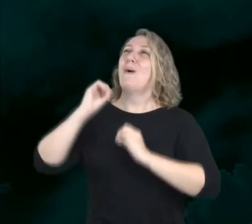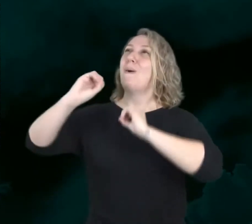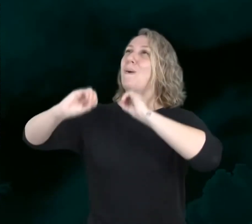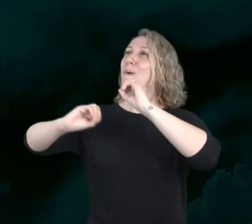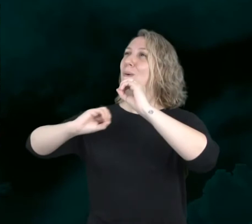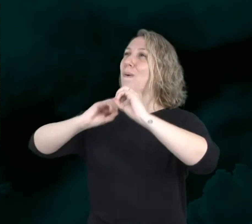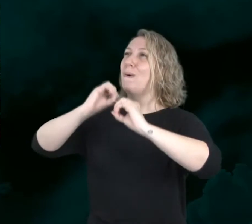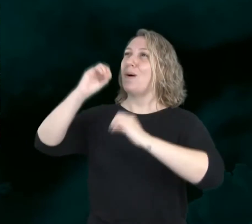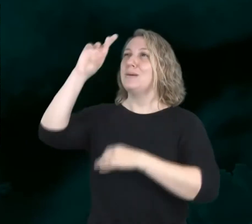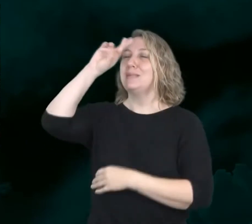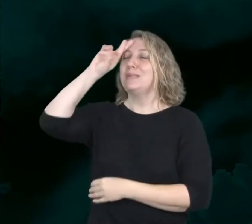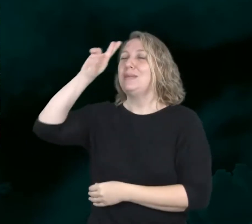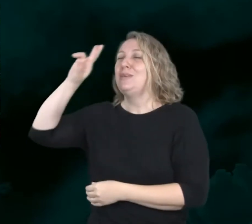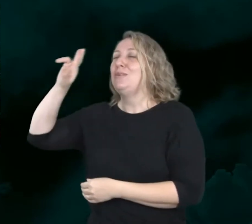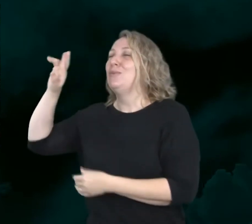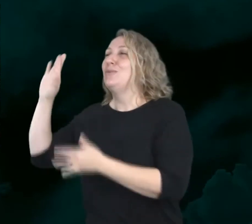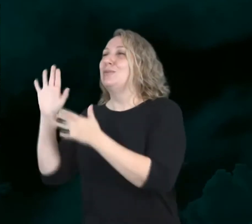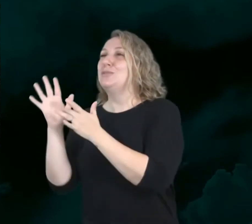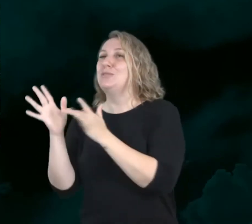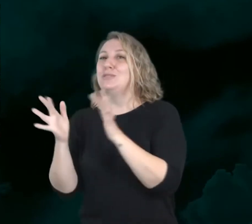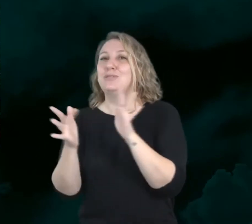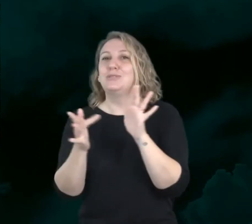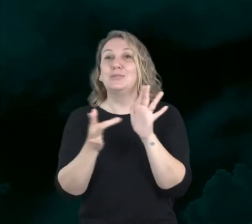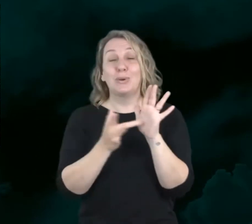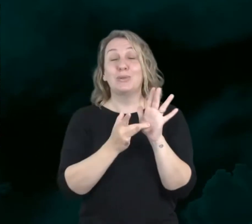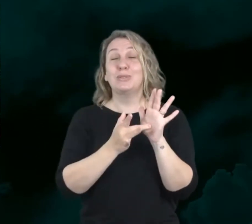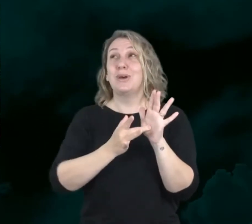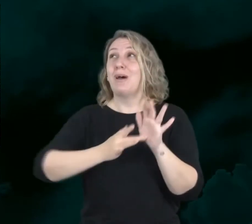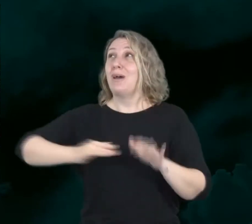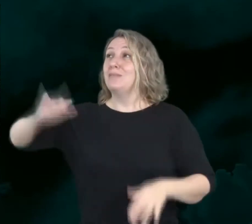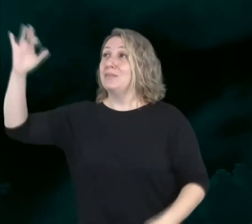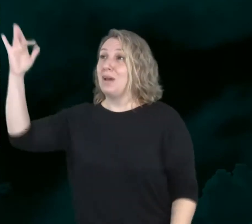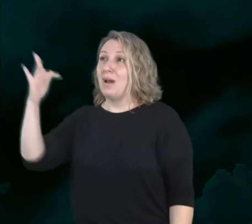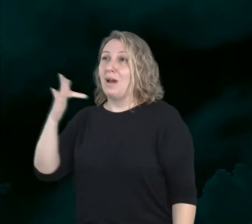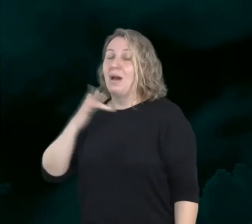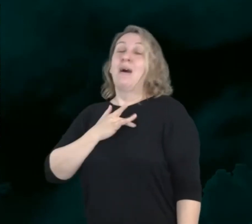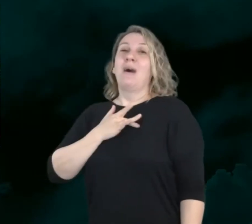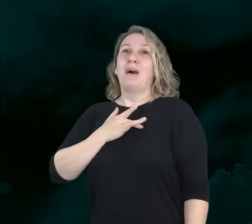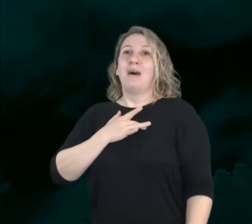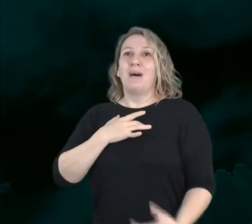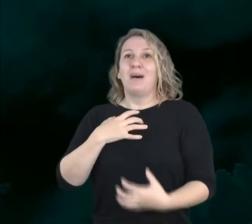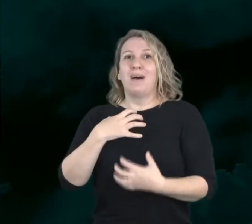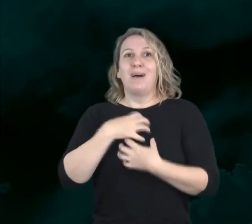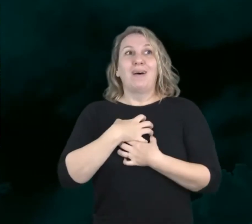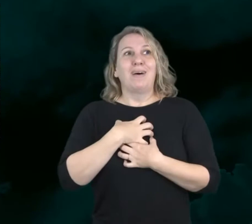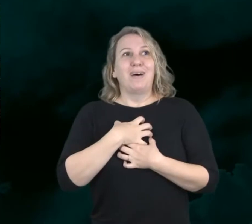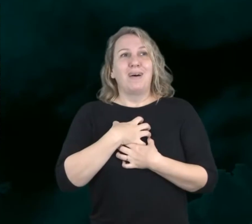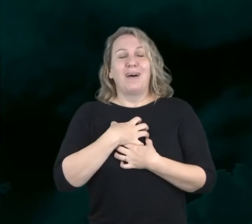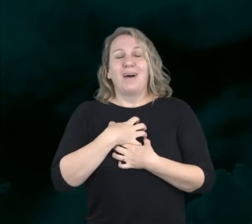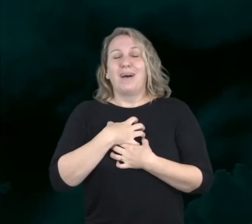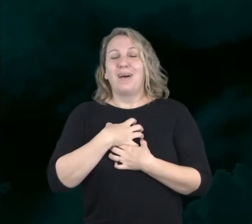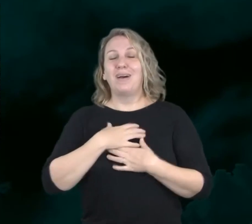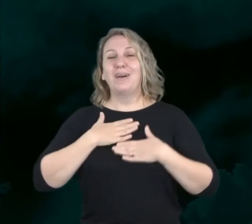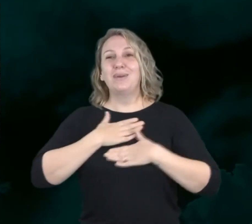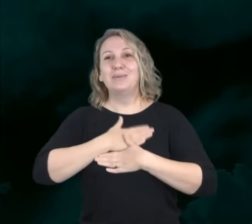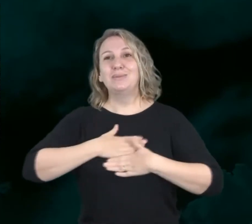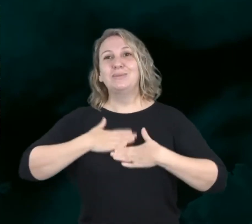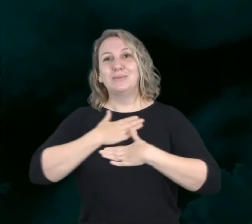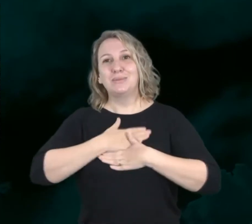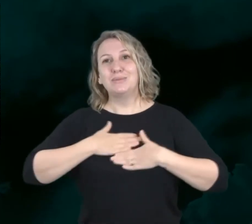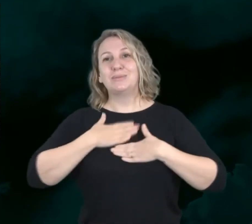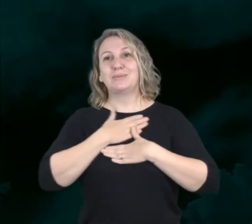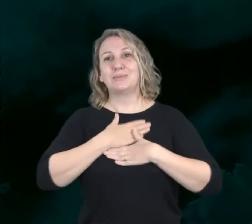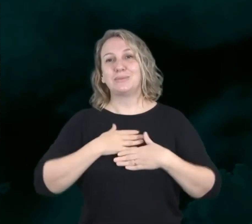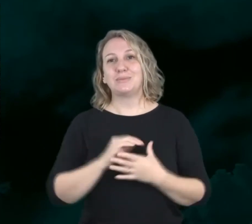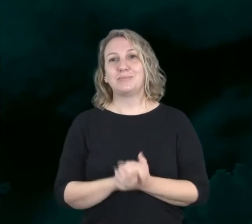senha. Por meio desse portal da fé, exercitando o seu espírito que agora foi reavivado, o